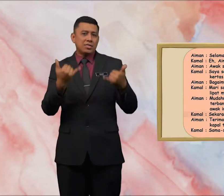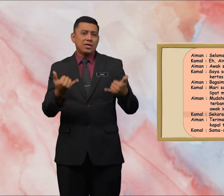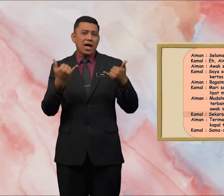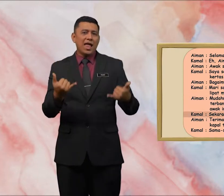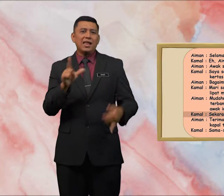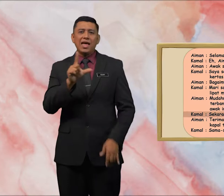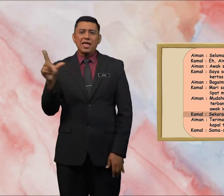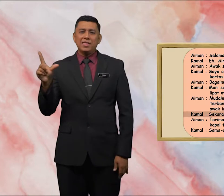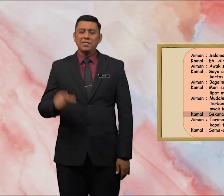Sekaranglah.